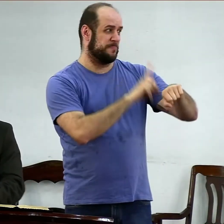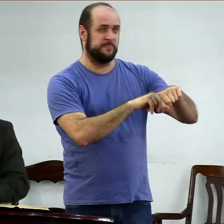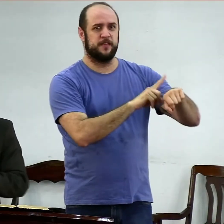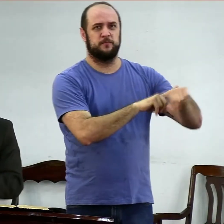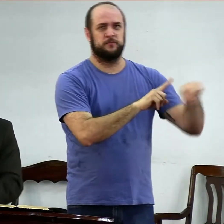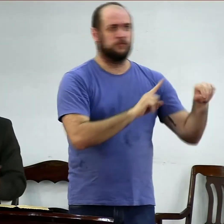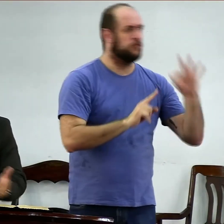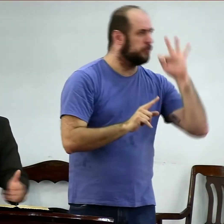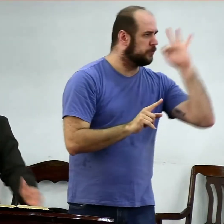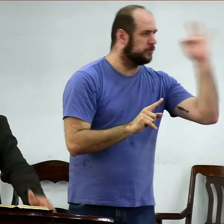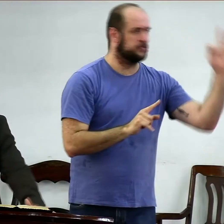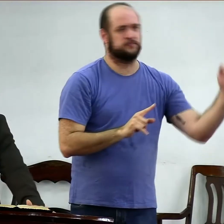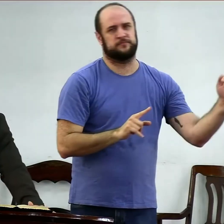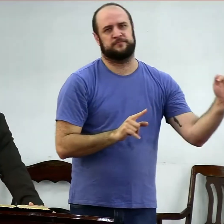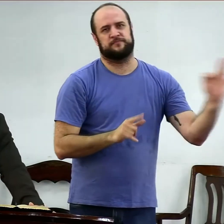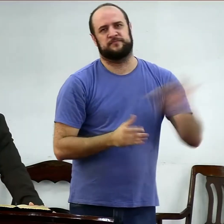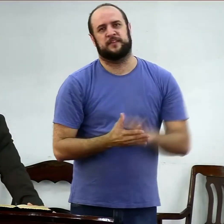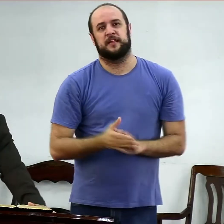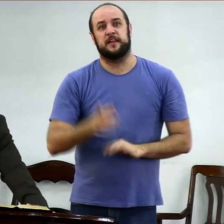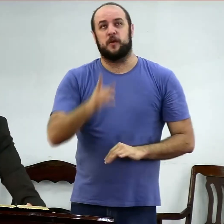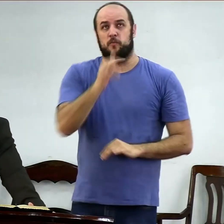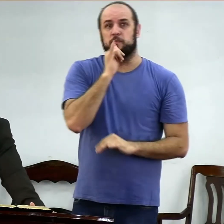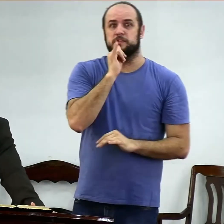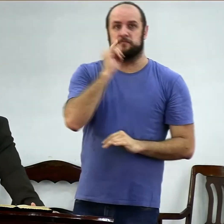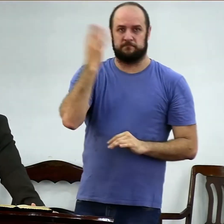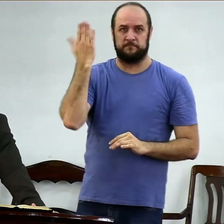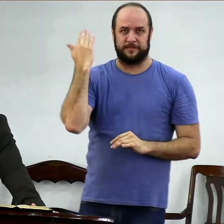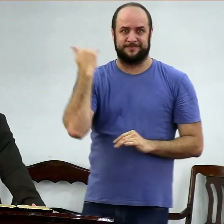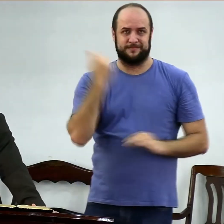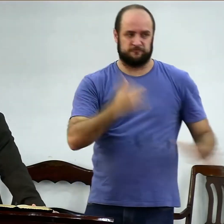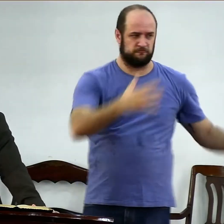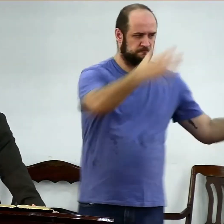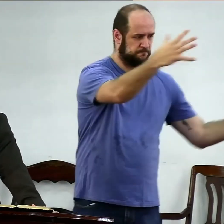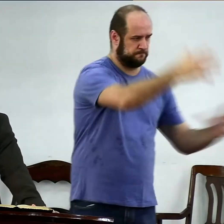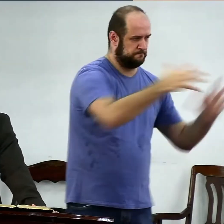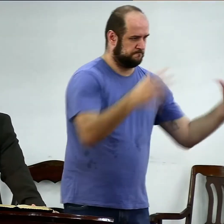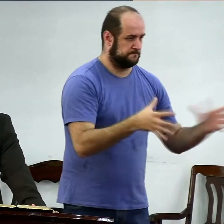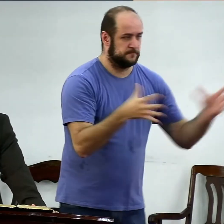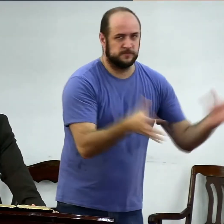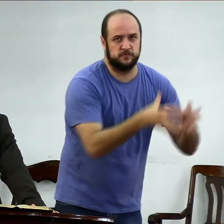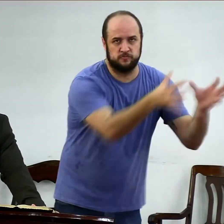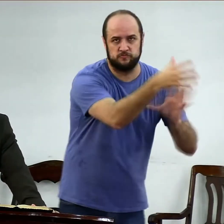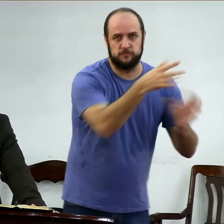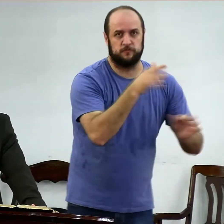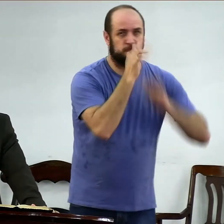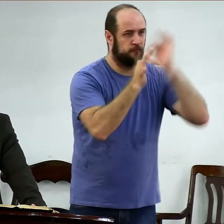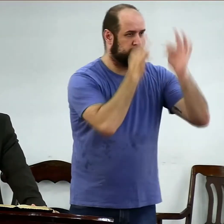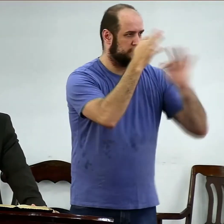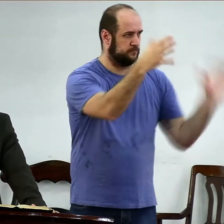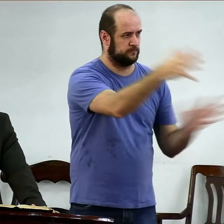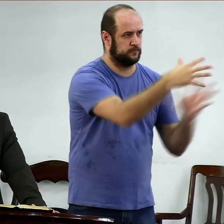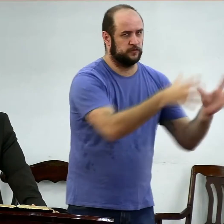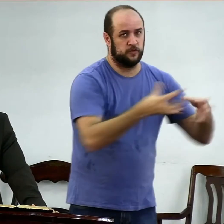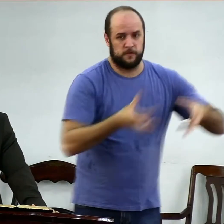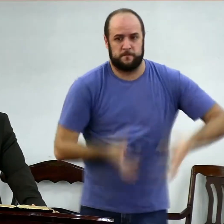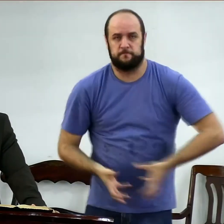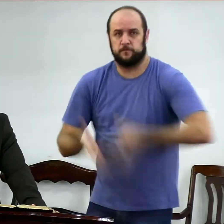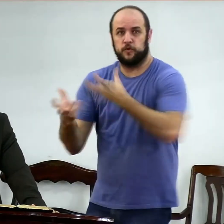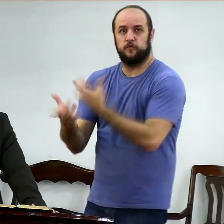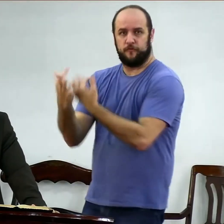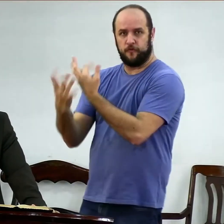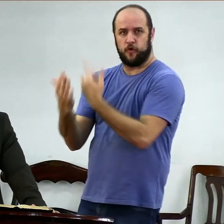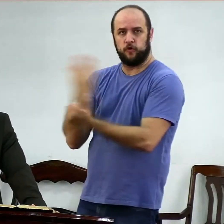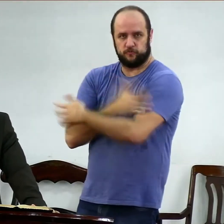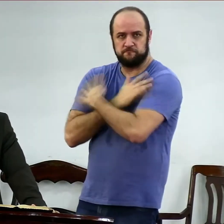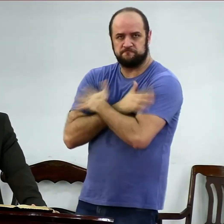secas para servir de combustível gratuito para os fornos e seus fogões. Se Deus provê tais belezas à